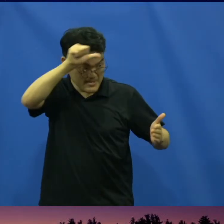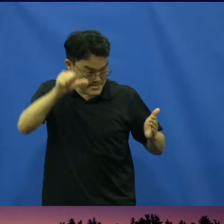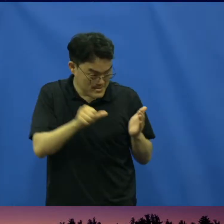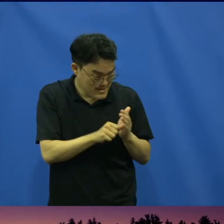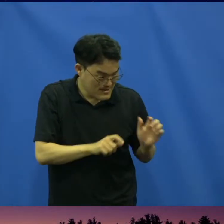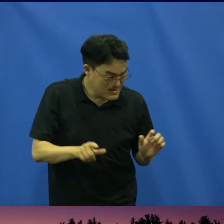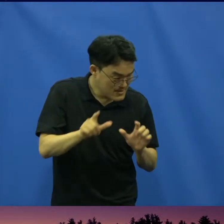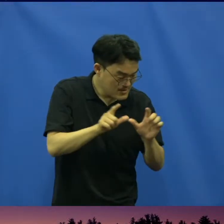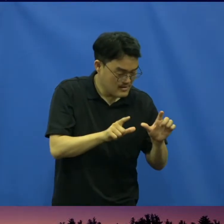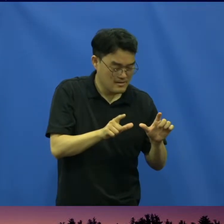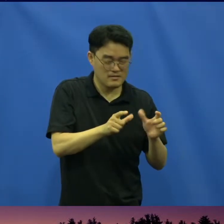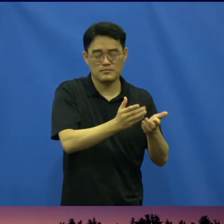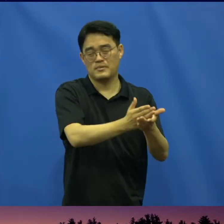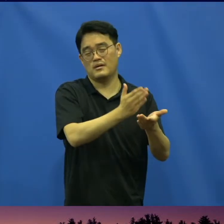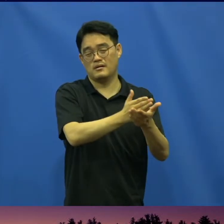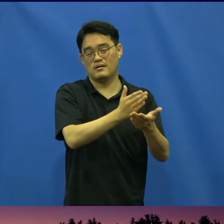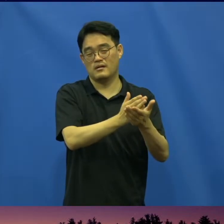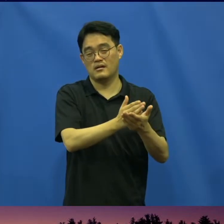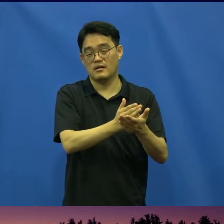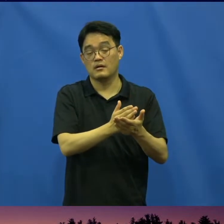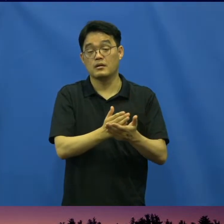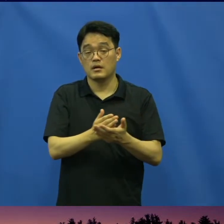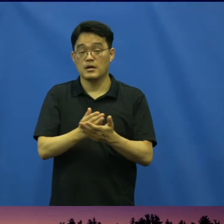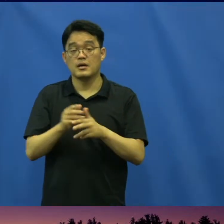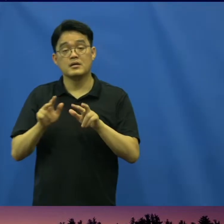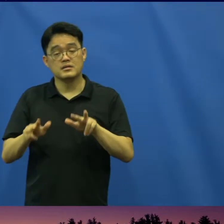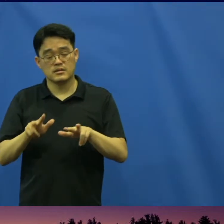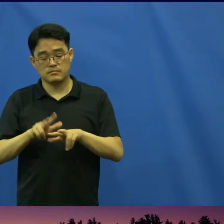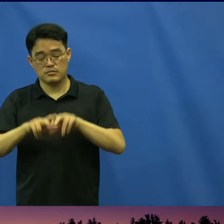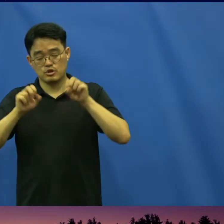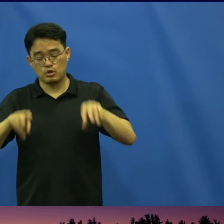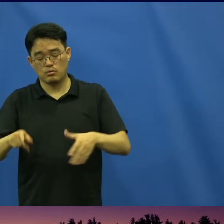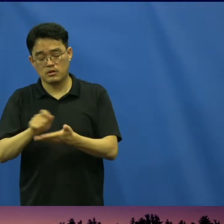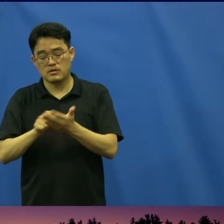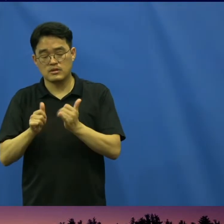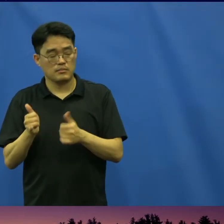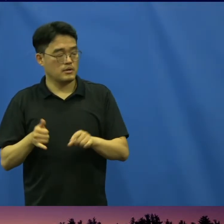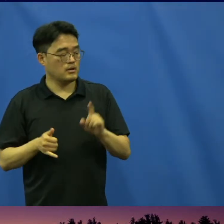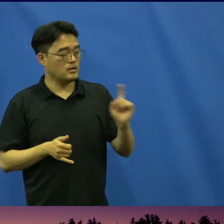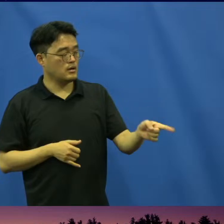근데 지혜자는 헛되대요. 헛돼. 헤벨.